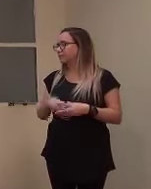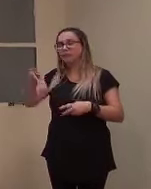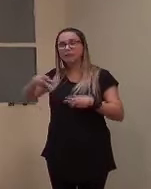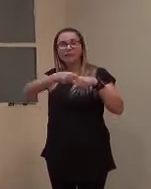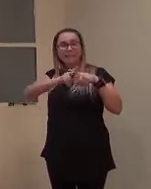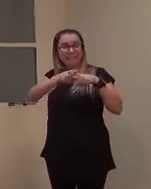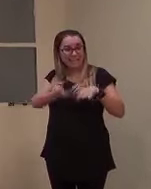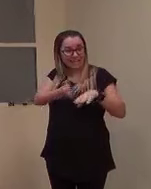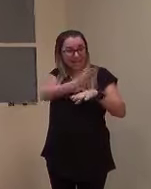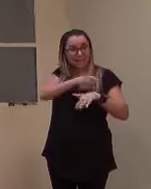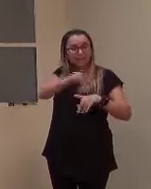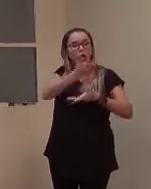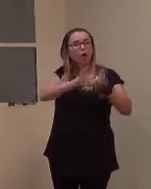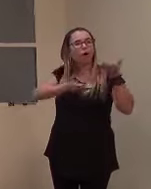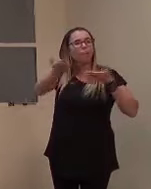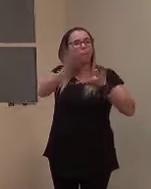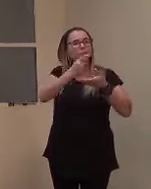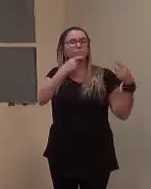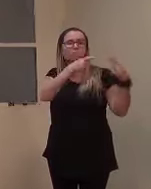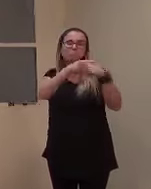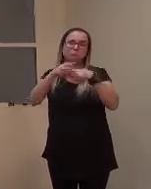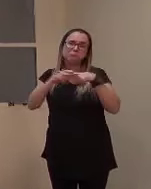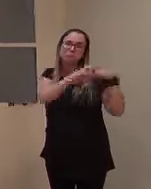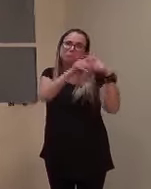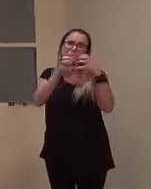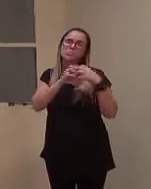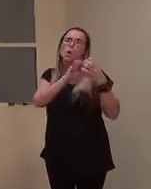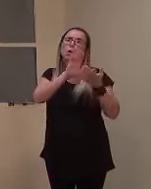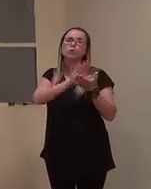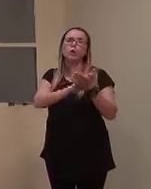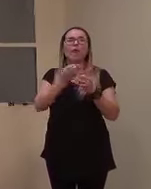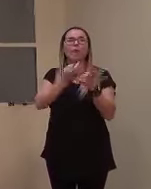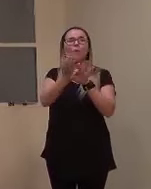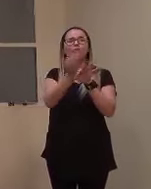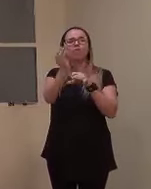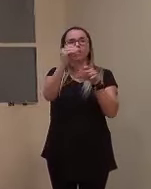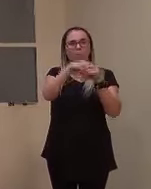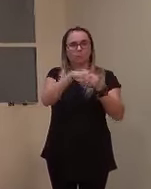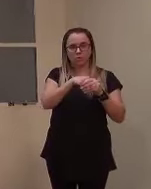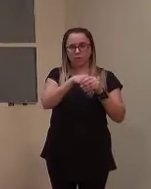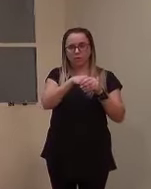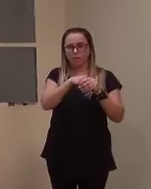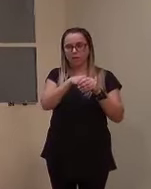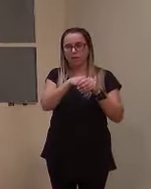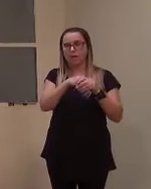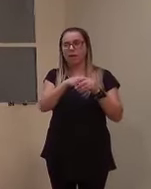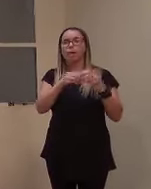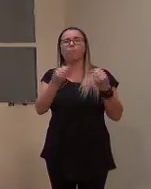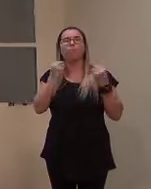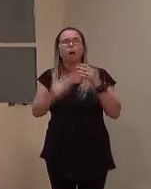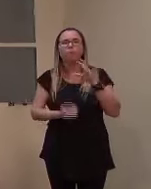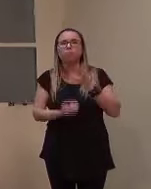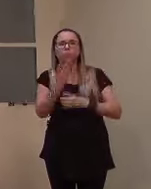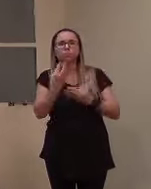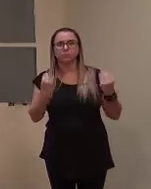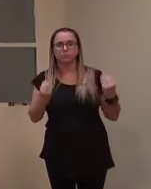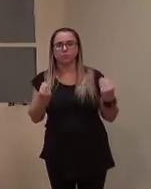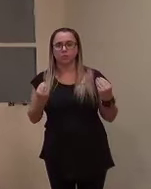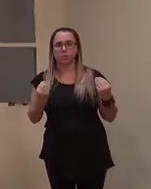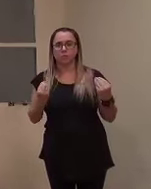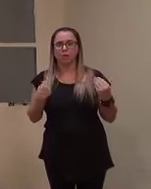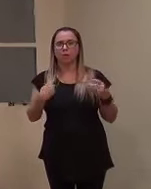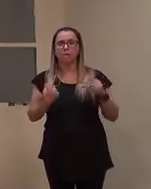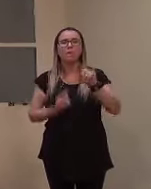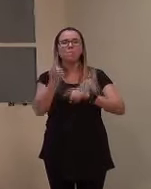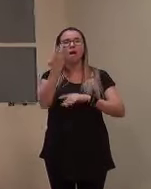taller anterior estuvimos compartiendo algunas discusiones en torno a dotación inclusiva que vinieron los pocos manadas en lo que fue el